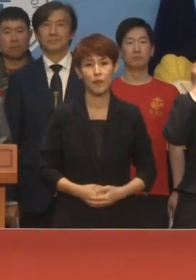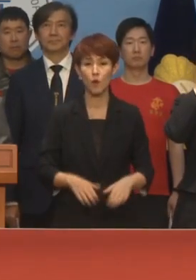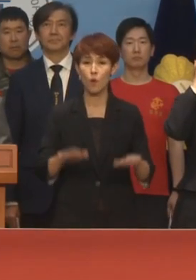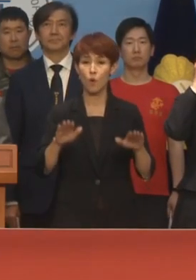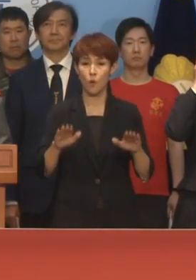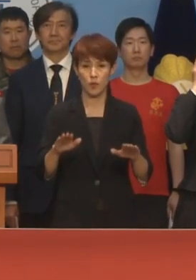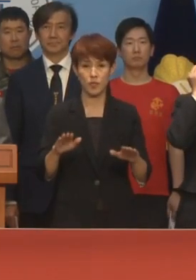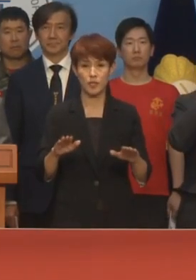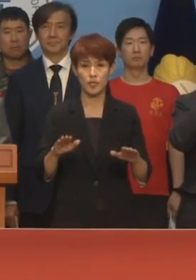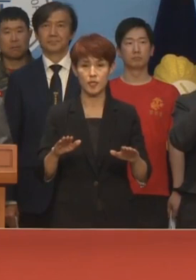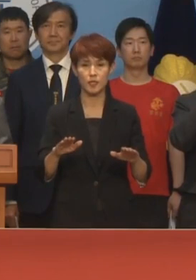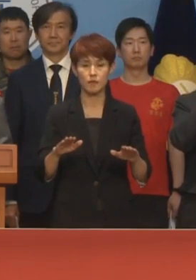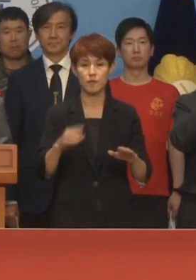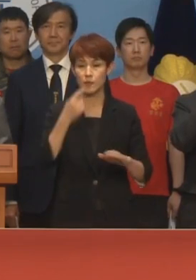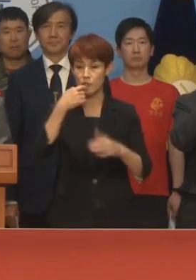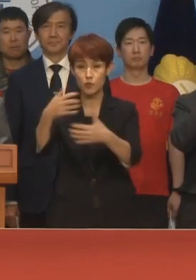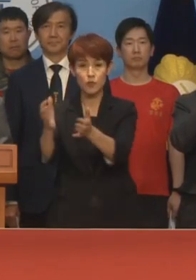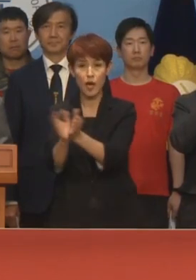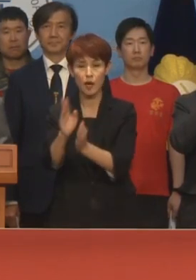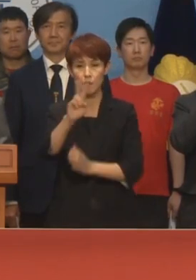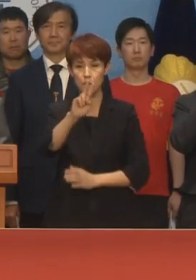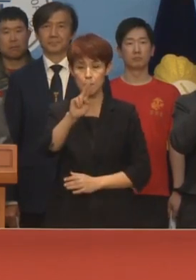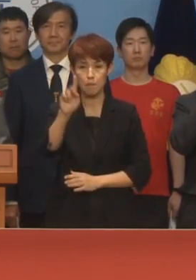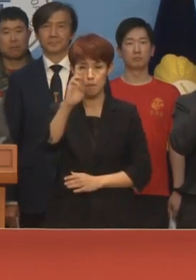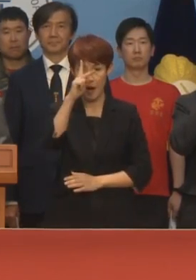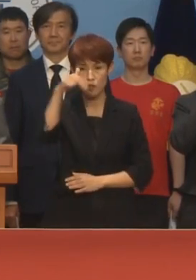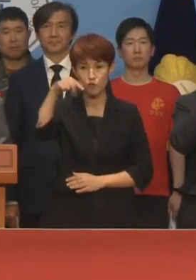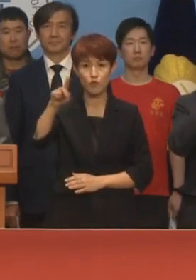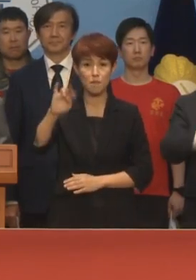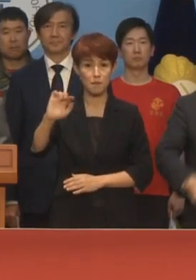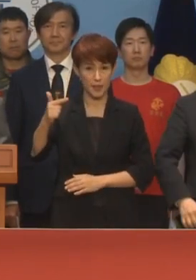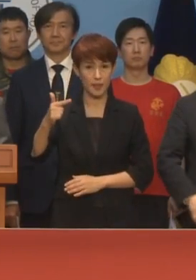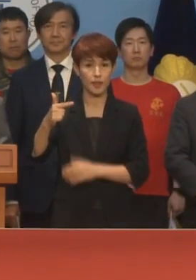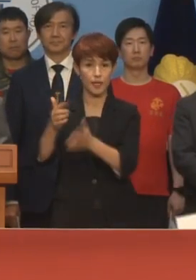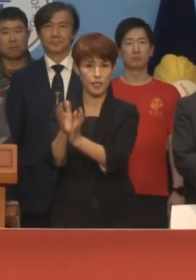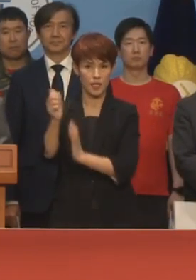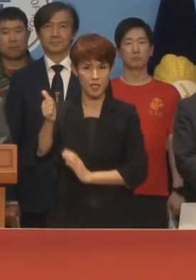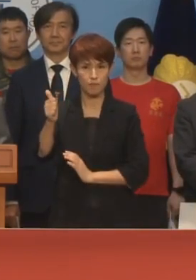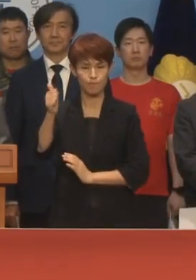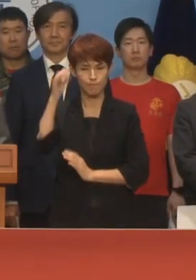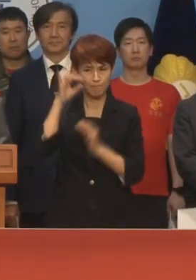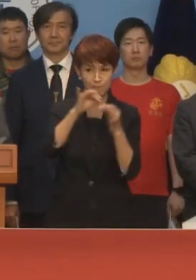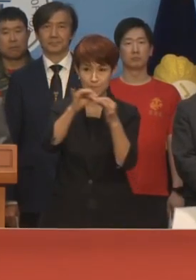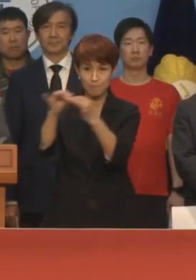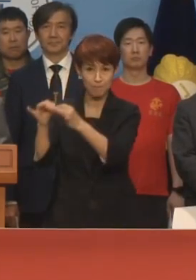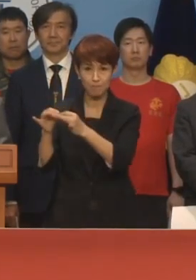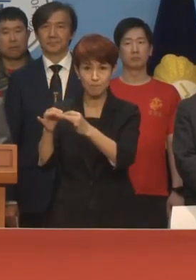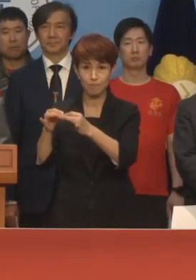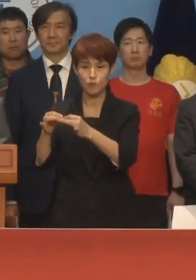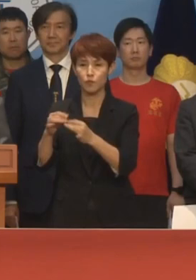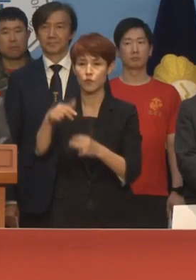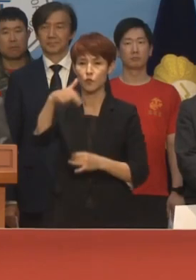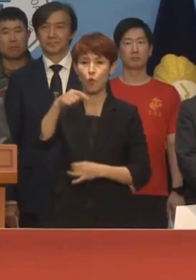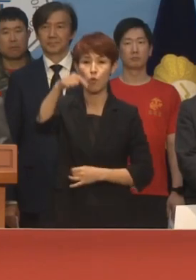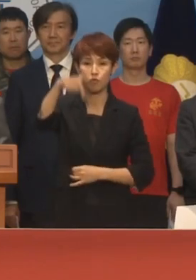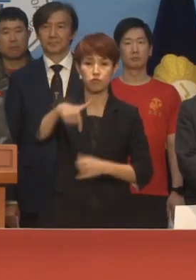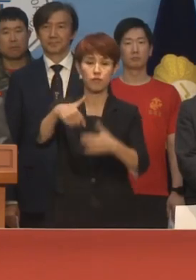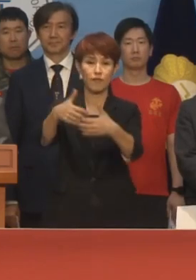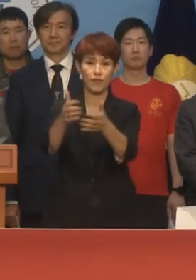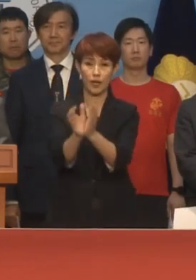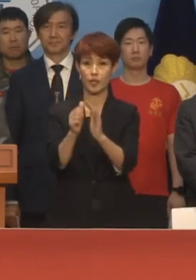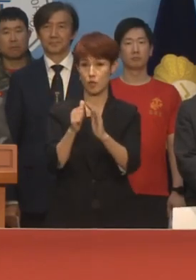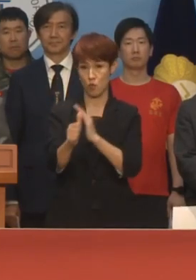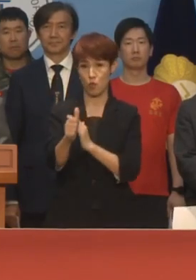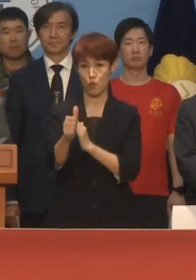오늘 우리 더불어민주당 박주민 단장님을 비롯해서 뜻을 함께 해주신 조국혁신당 조국